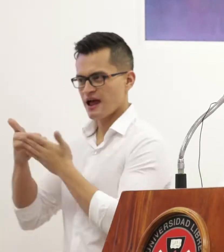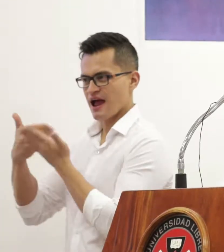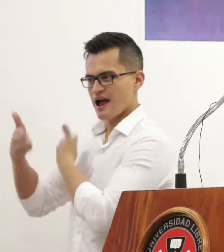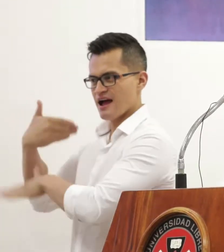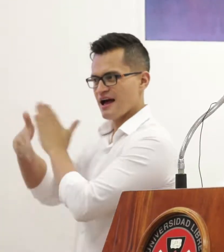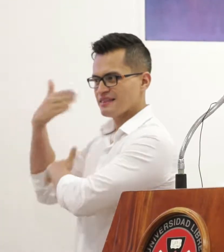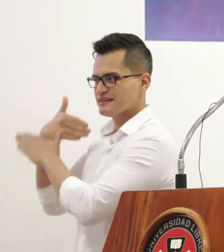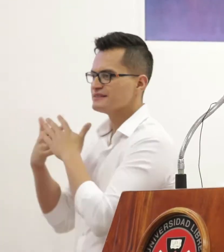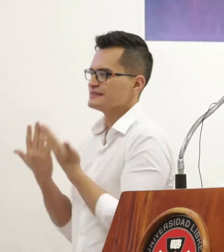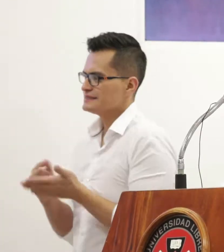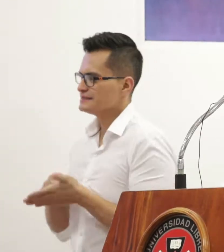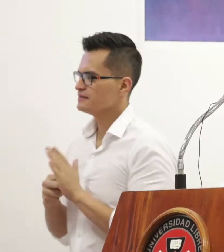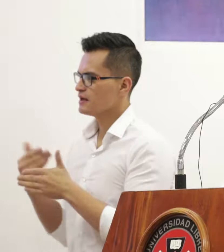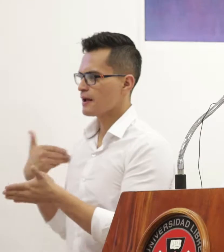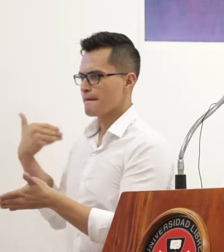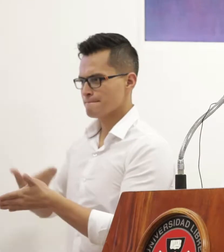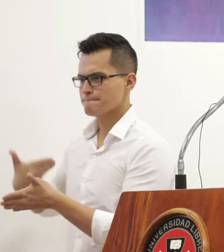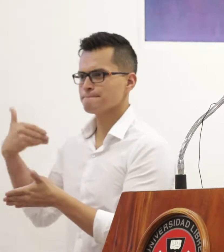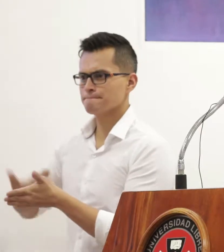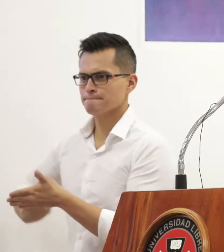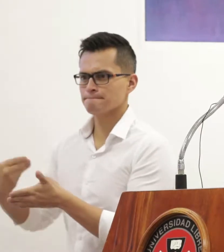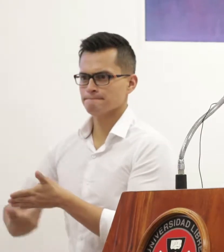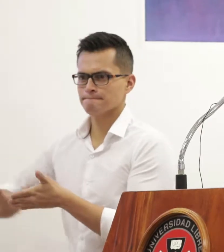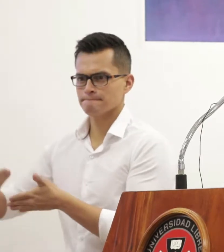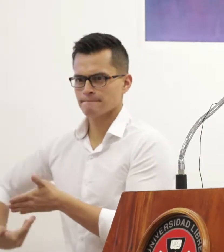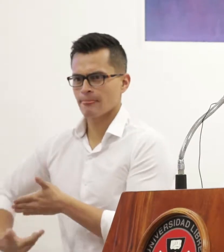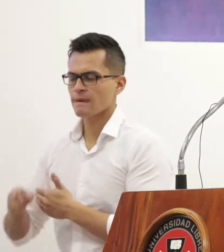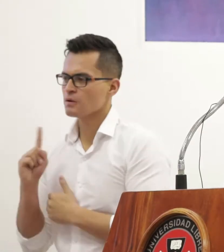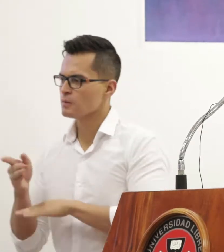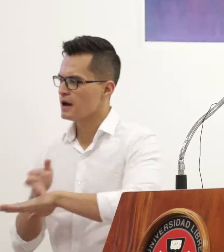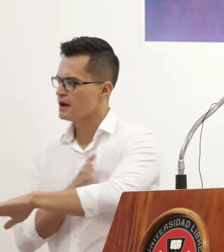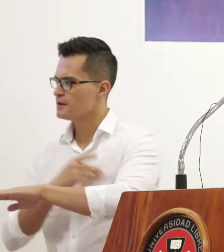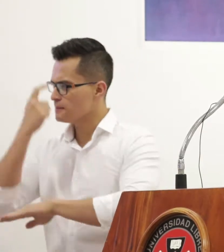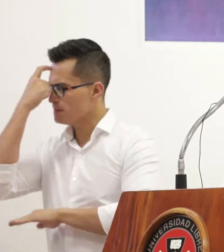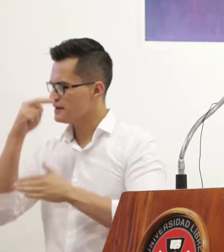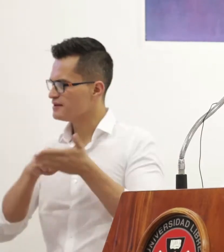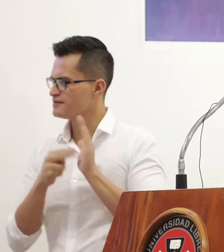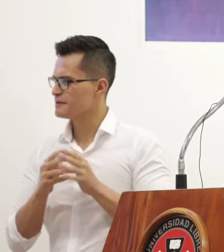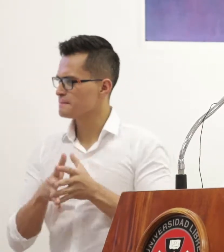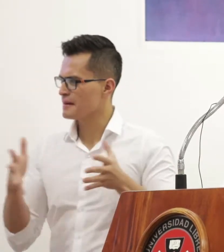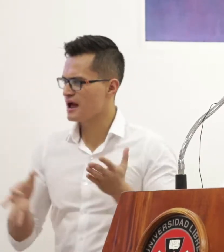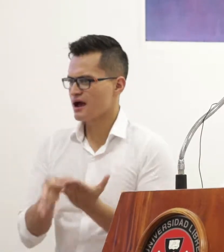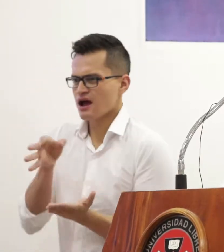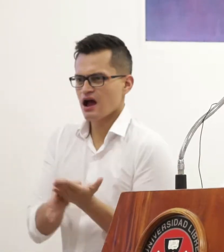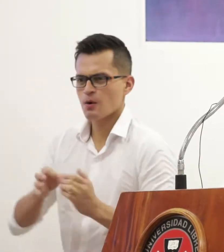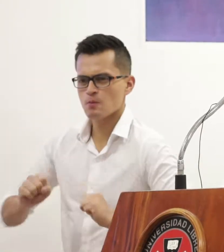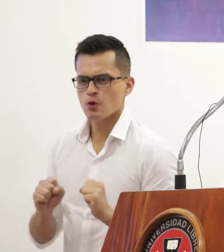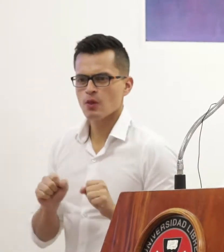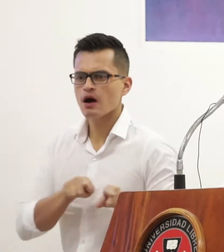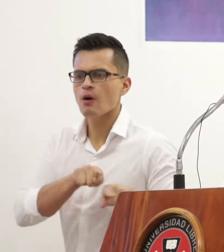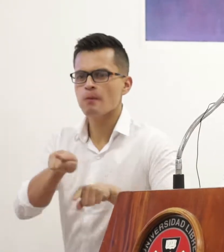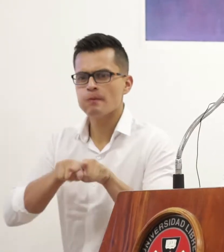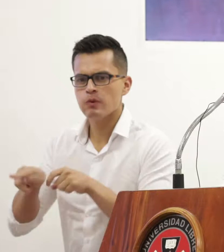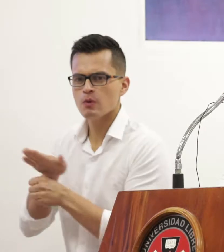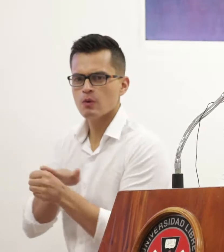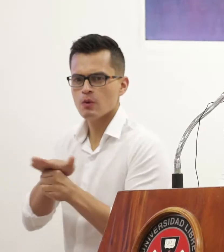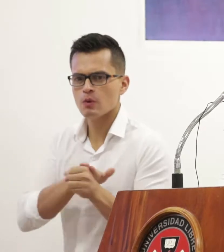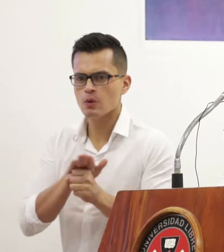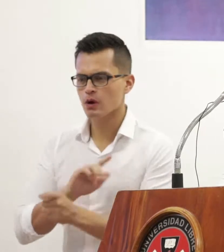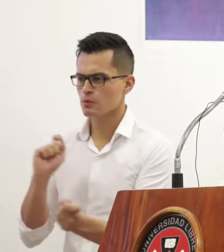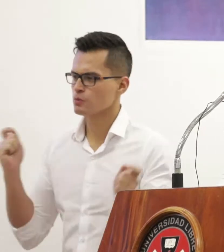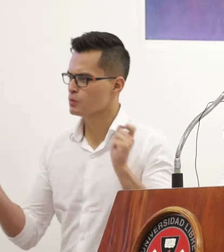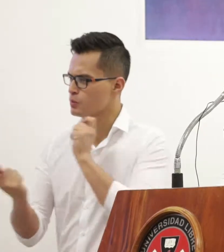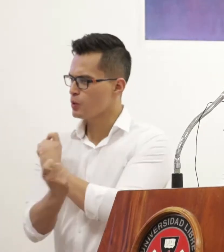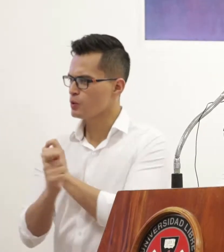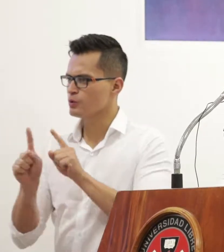del camino porque hemos estado preocupados por los grandes pronunciamientos que se hacen en Bogotá y en algunas capitales del país alrededor